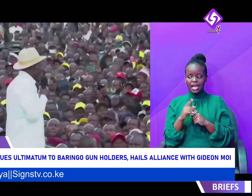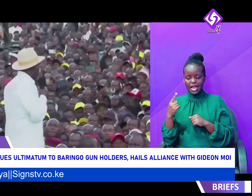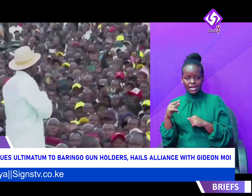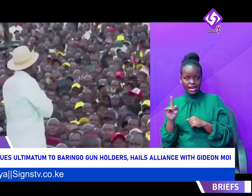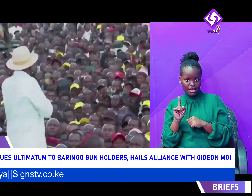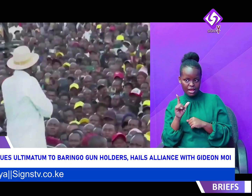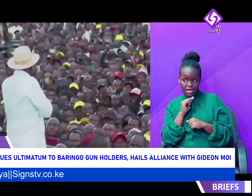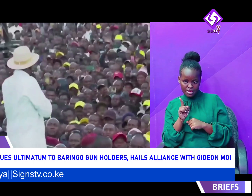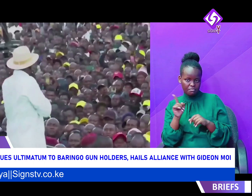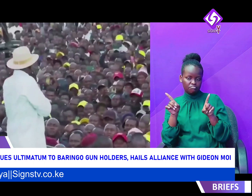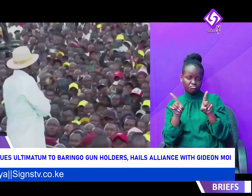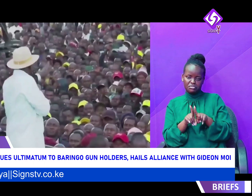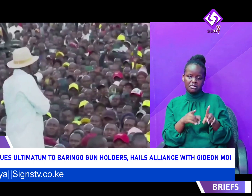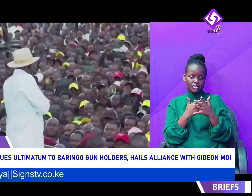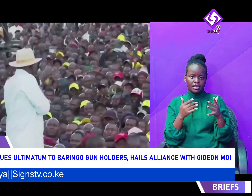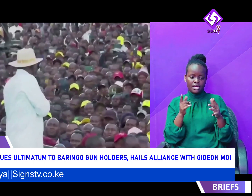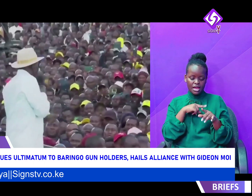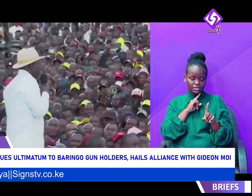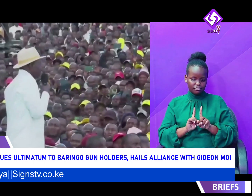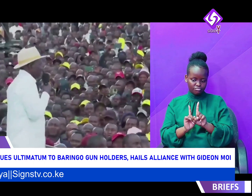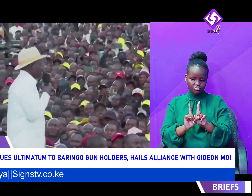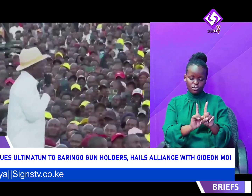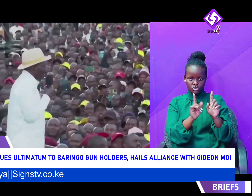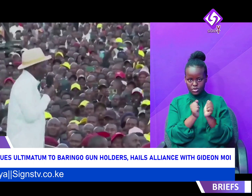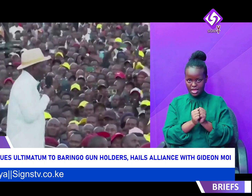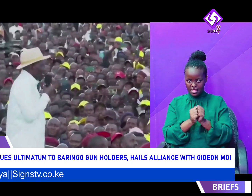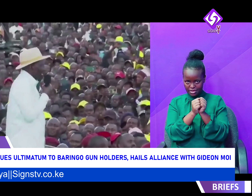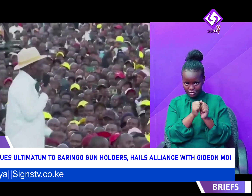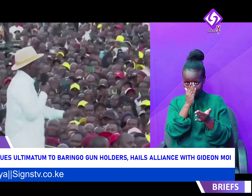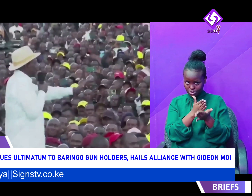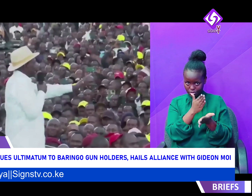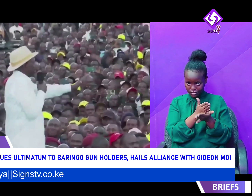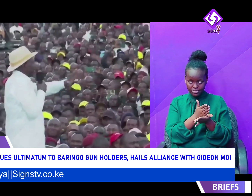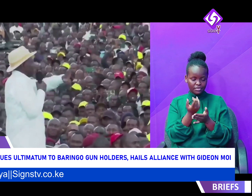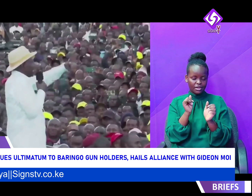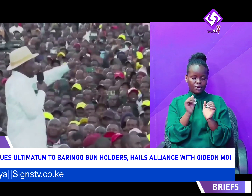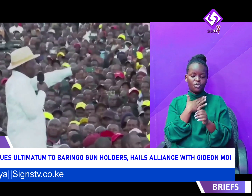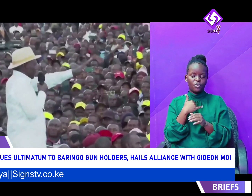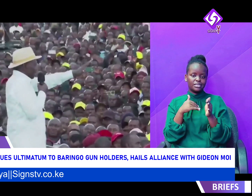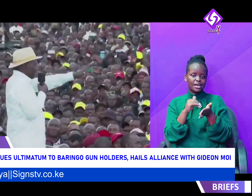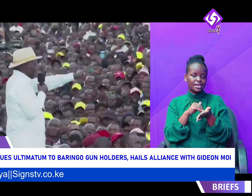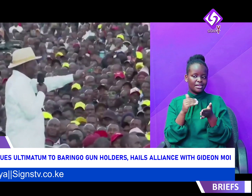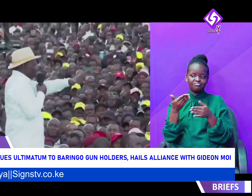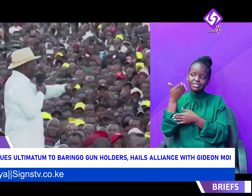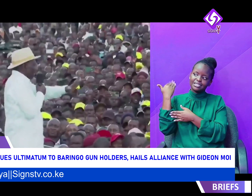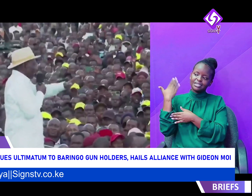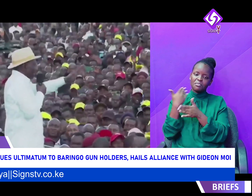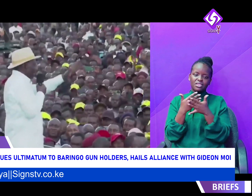Na tumekubaliana tunatembea pamoja. Si ndio? Hatutaki tena maneno ile ya zamani ya kugawana hapa na